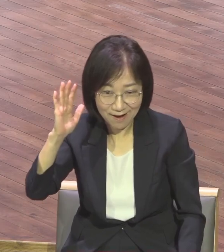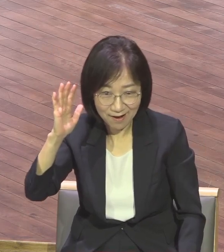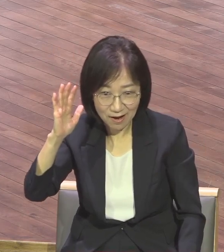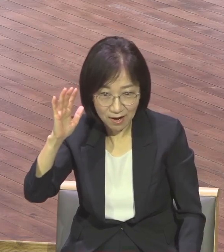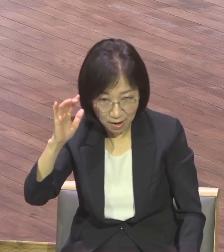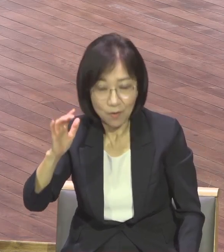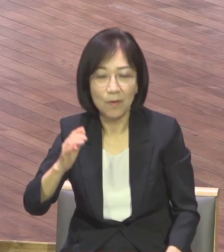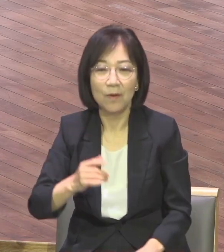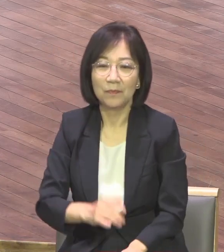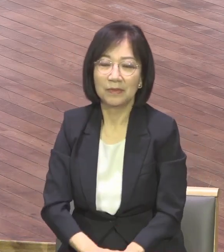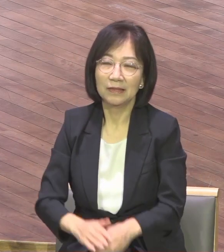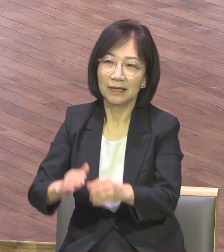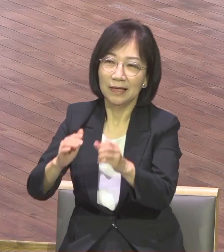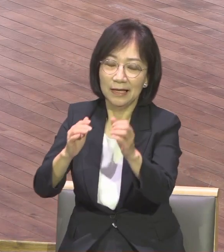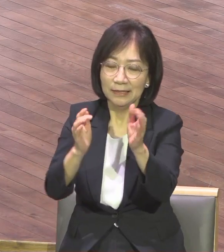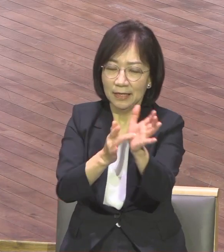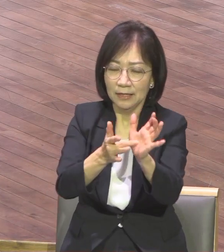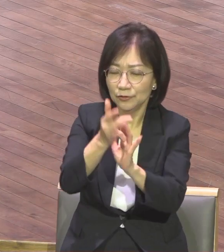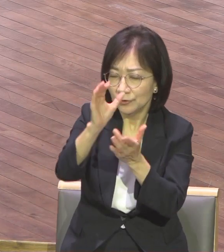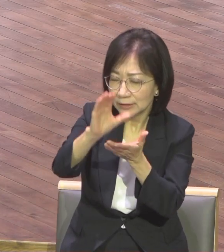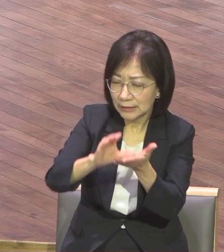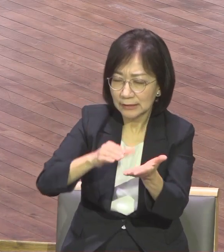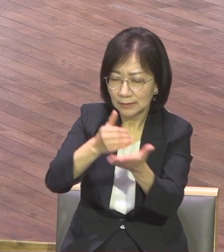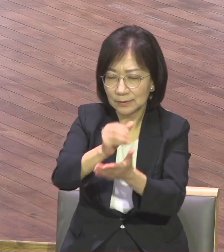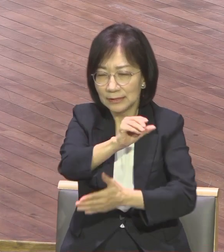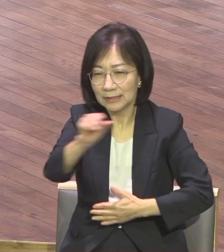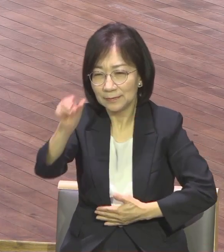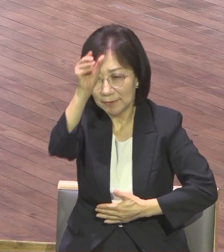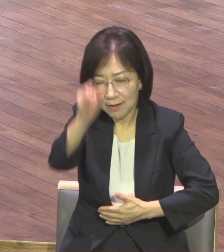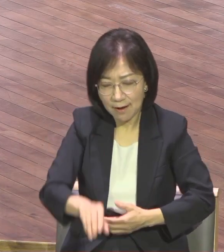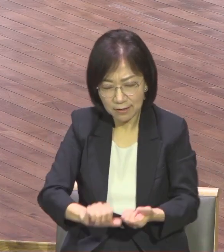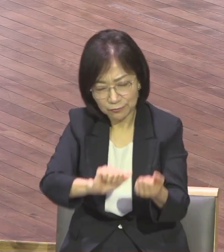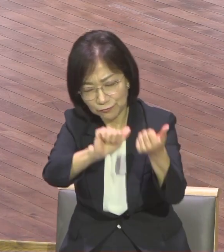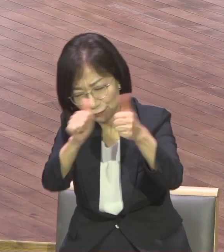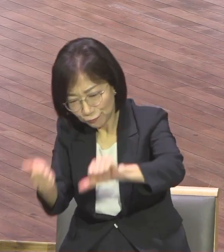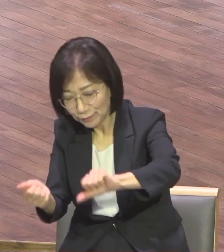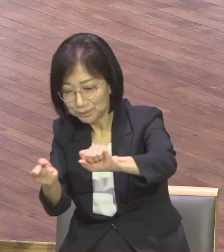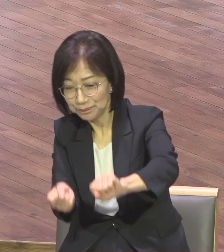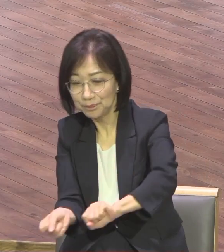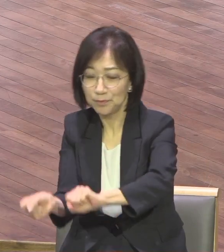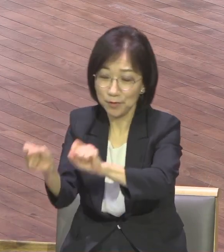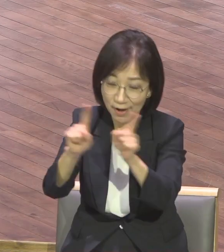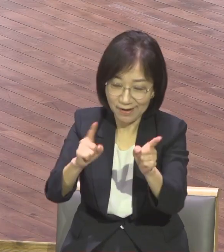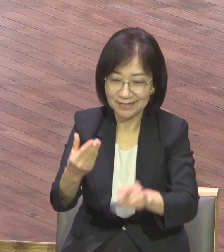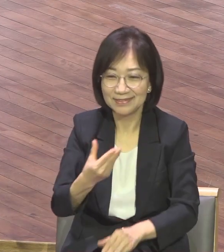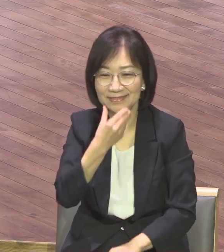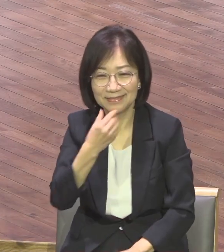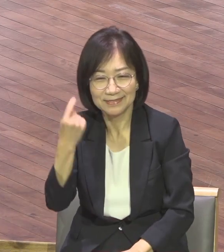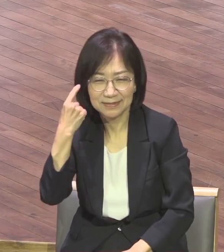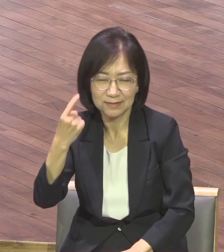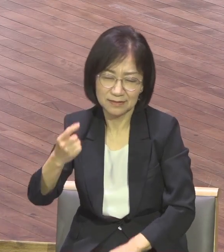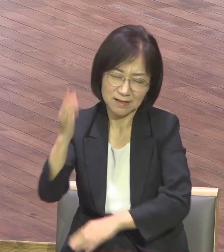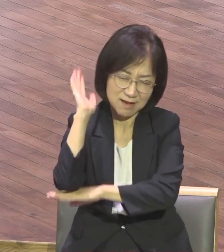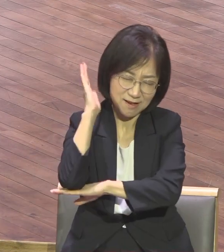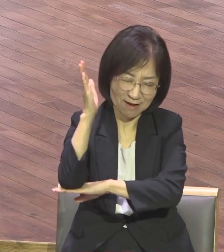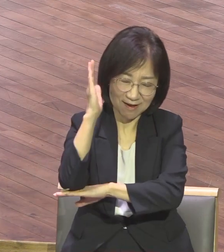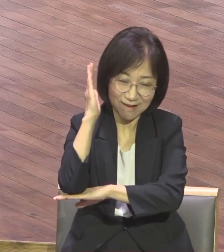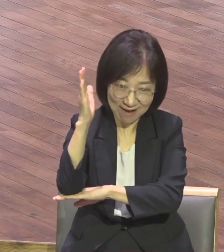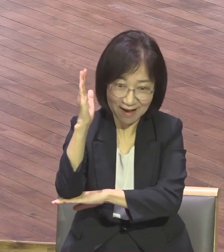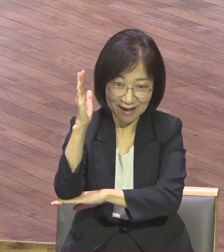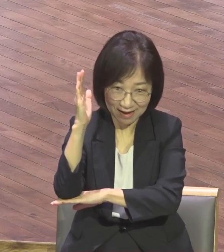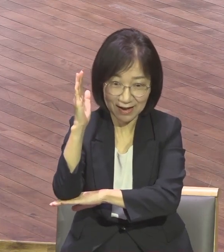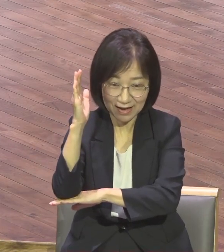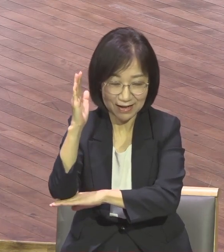하나님의 큰 일 예수 그리스도의 십자가의 죽으심과 이 부활의 복음을 선포했습니다. 이때부터